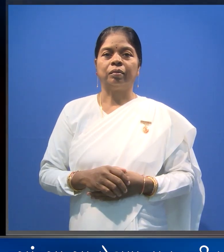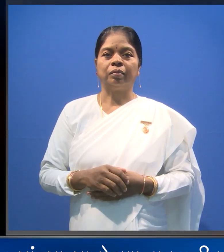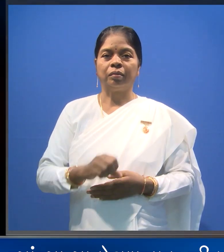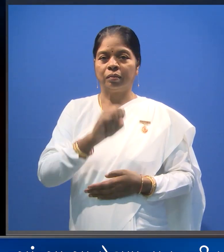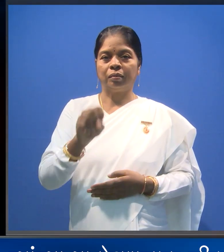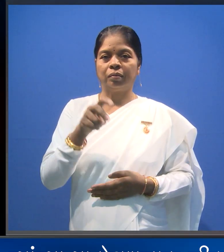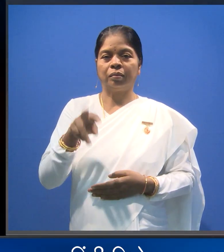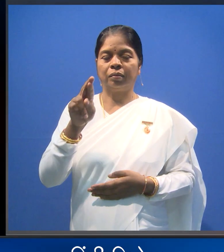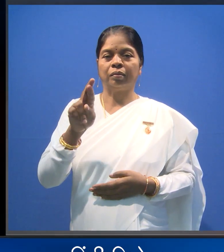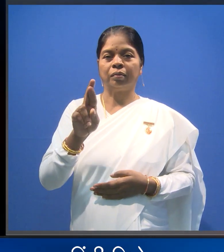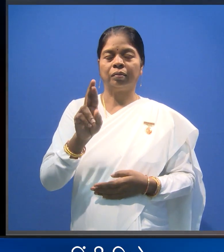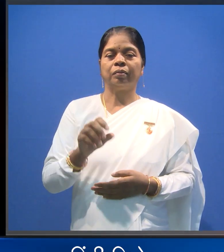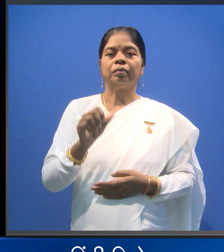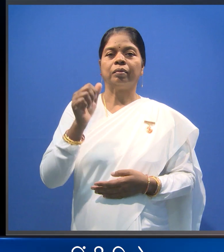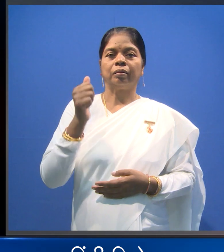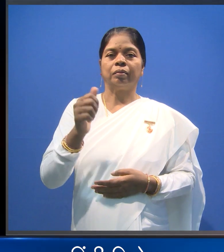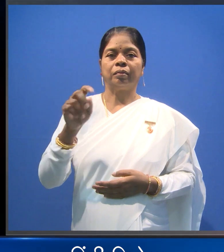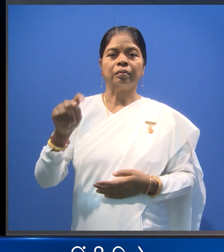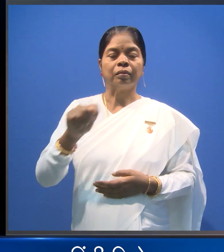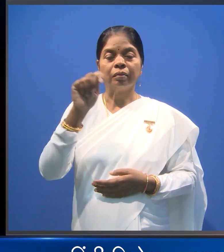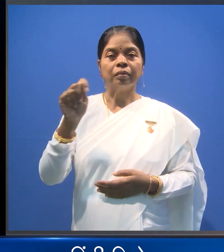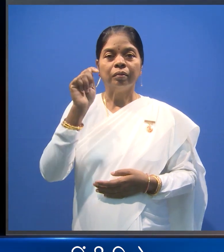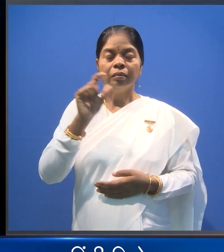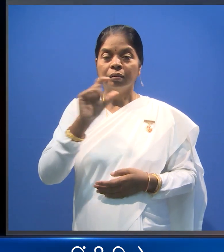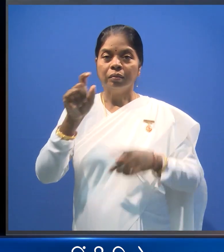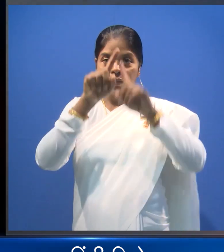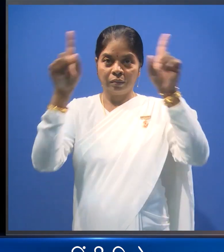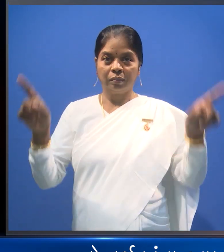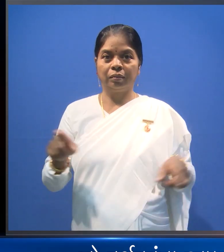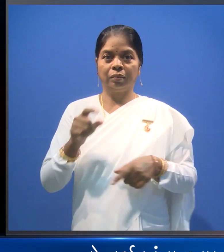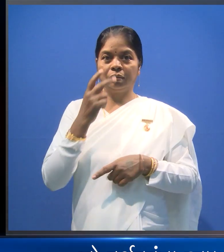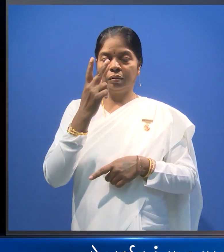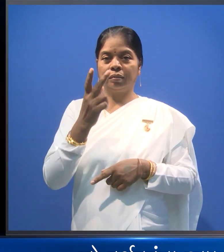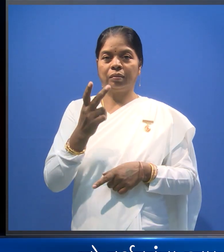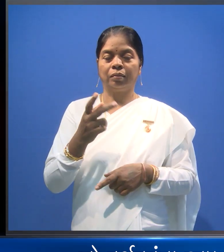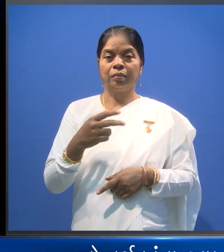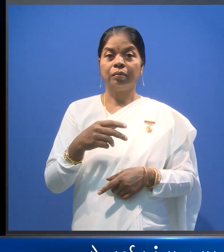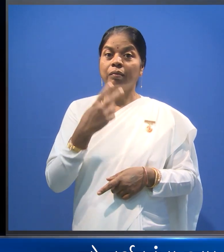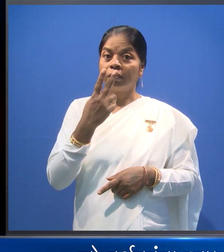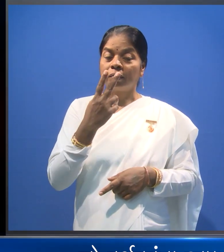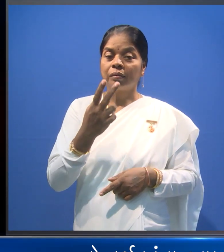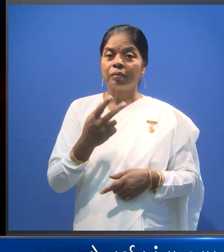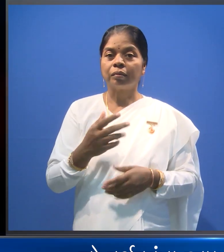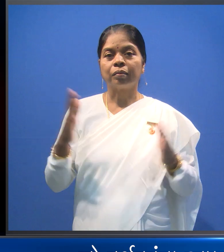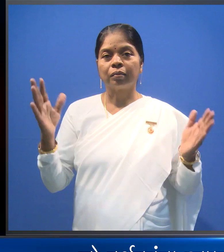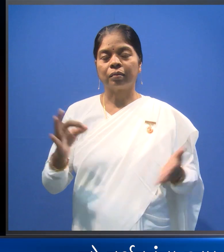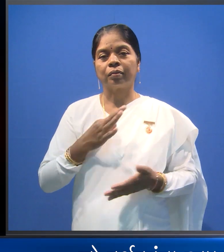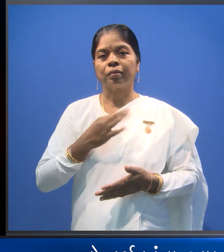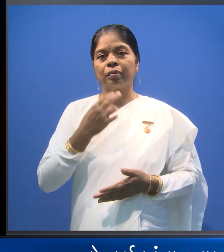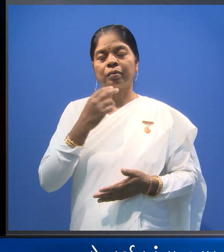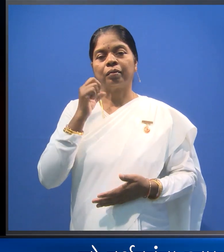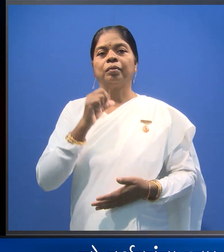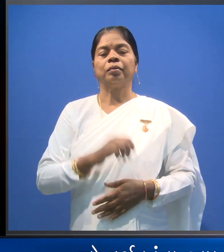सुपर 30 नावाचा हिंदी सिनेमा तयार करण्यात आला होता, जो दर्शकांना खूपच पसंत पडला